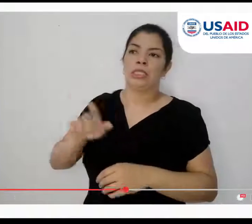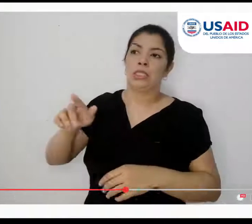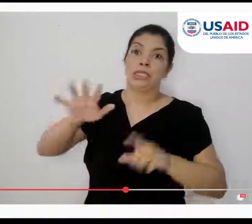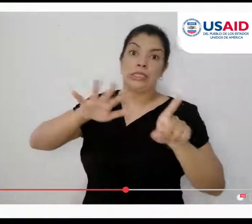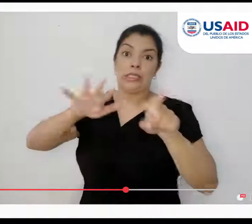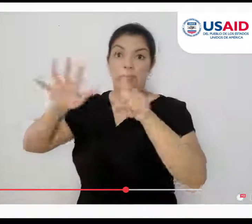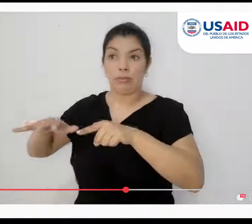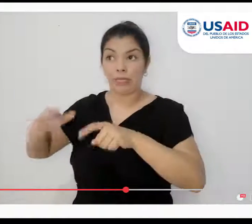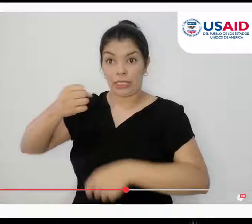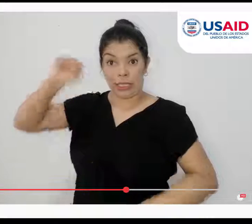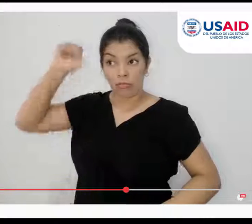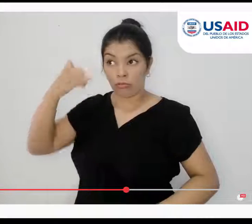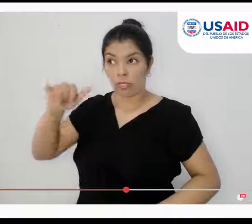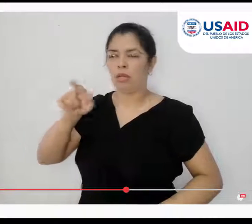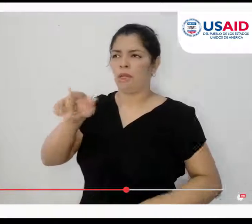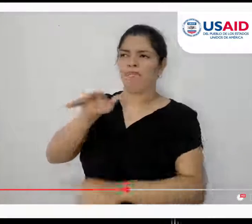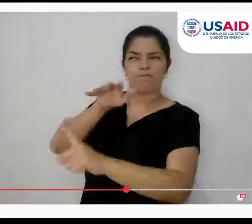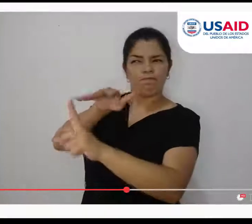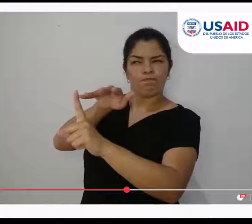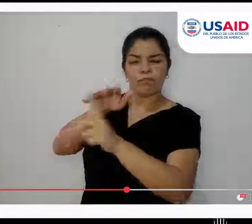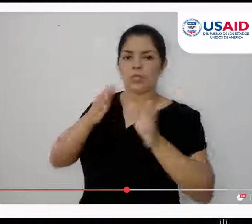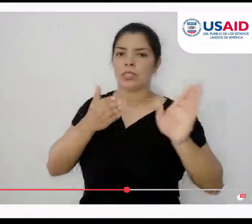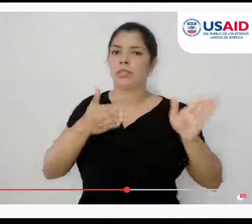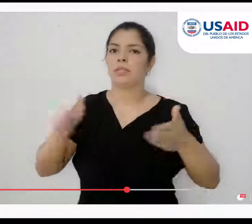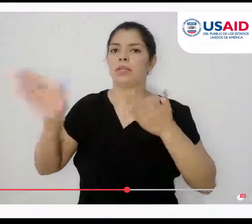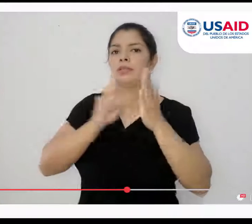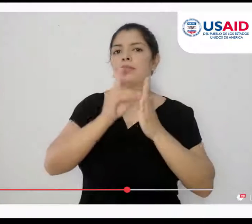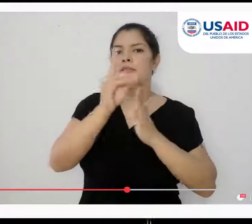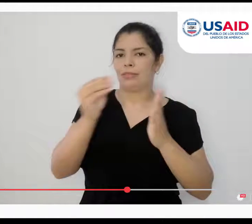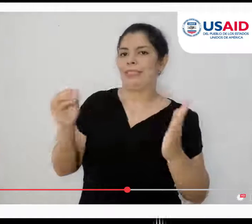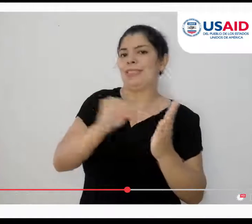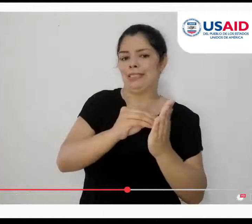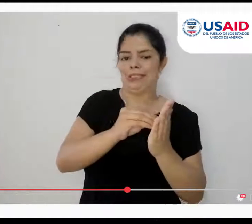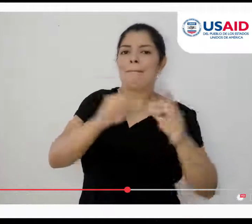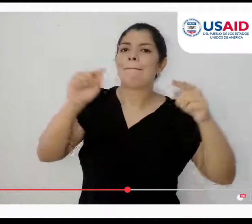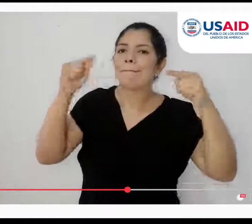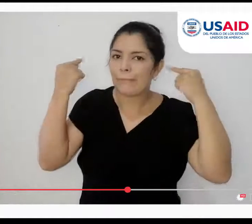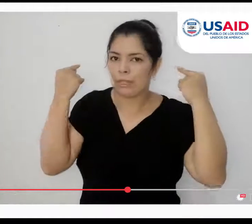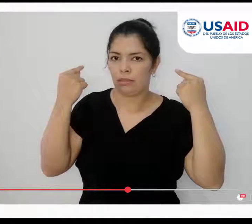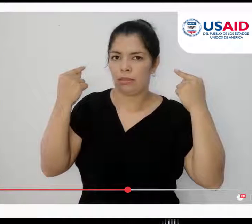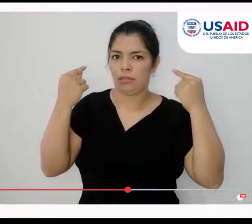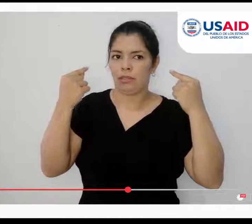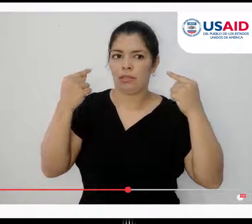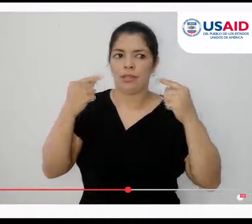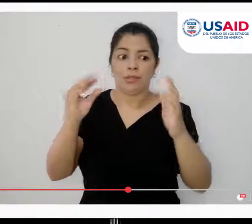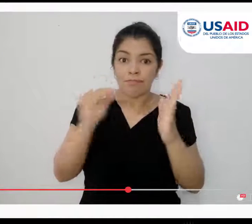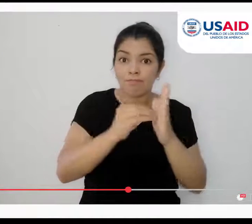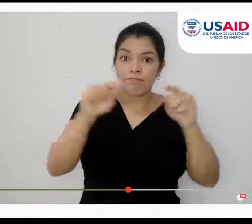desarrollo realmente dejar las metas, o sea, no, incluso metas que sean